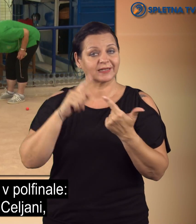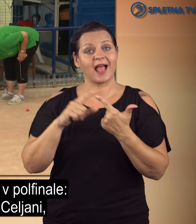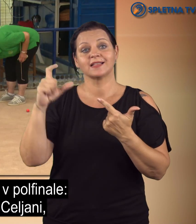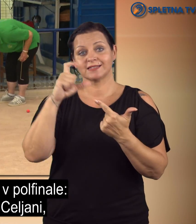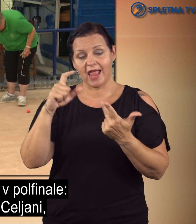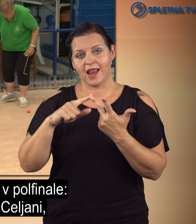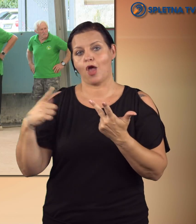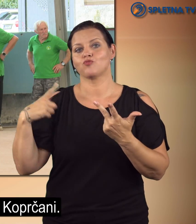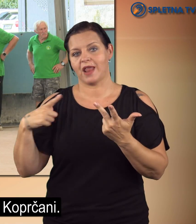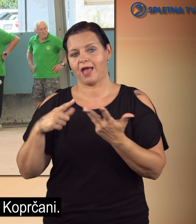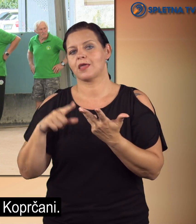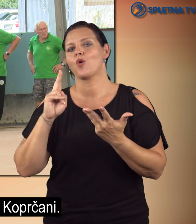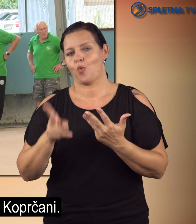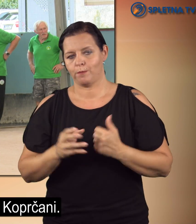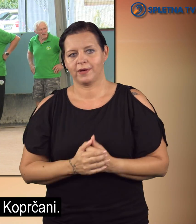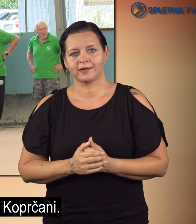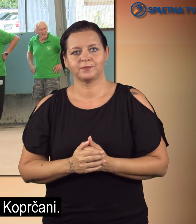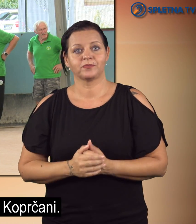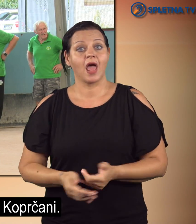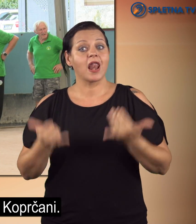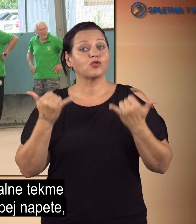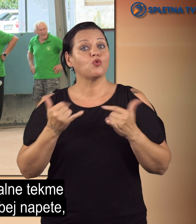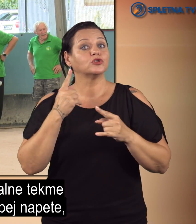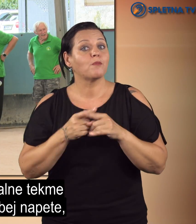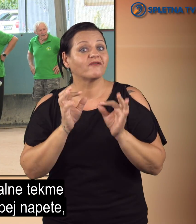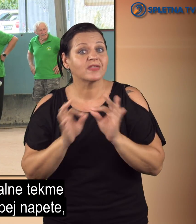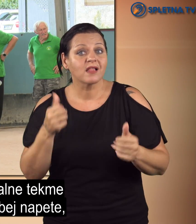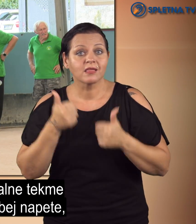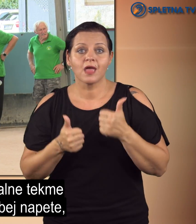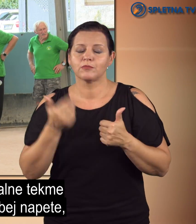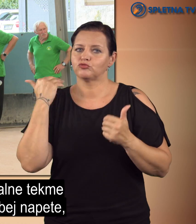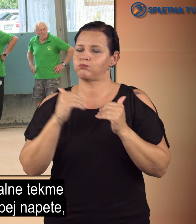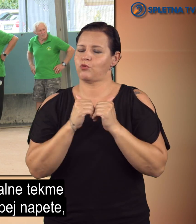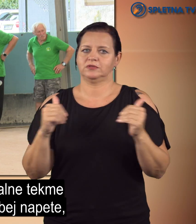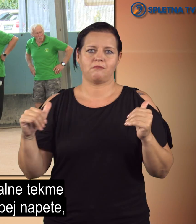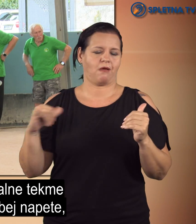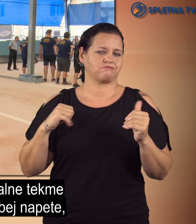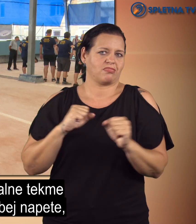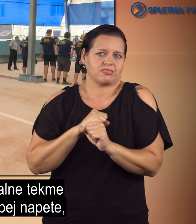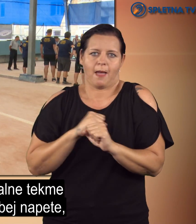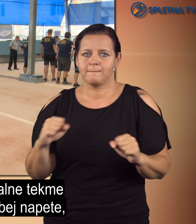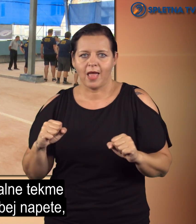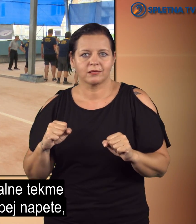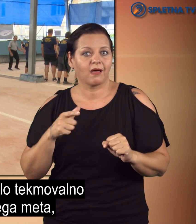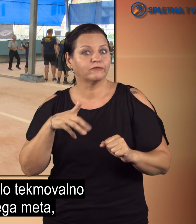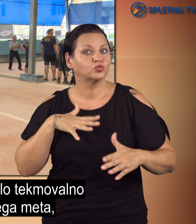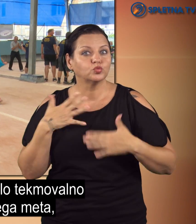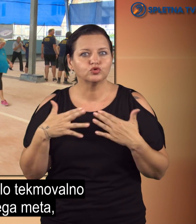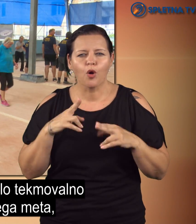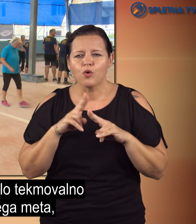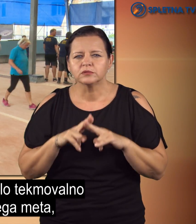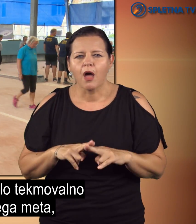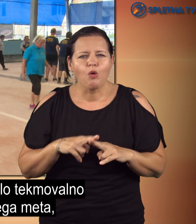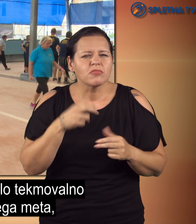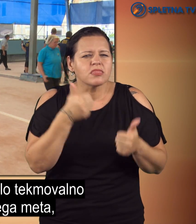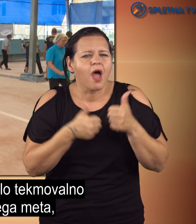Kranj, Celjani, Ljubljančani in Koprčani. Letošnje polfinalne tekme so bile še posebej napete, saj